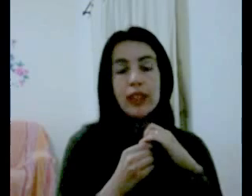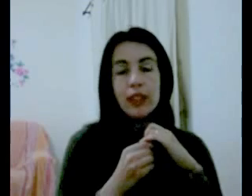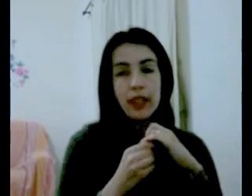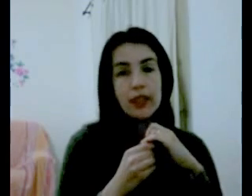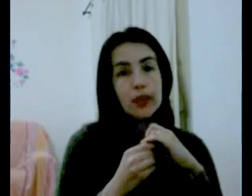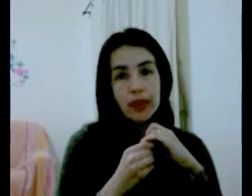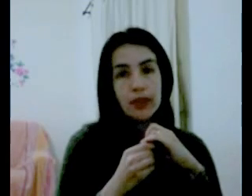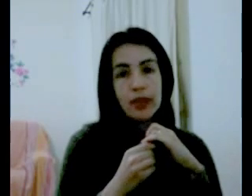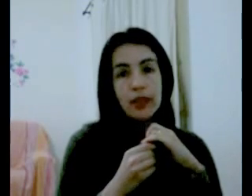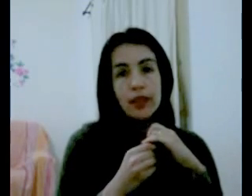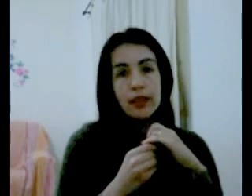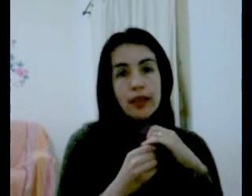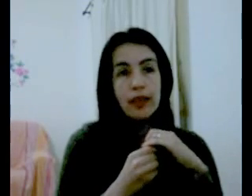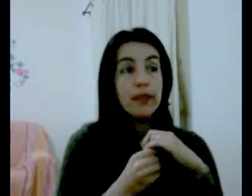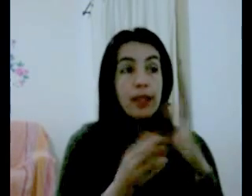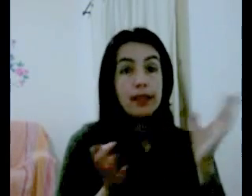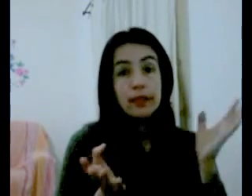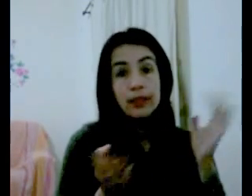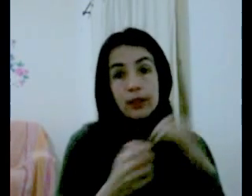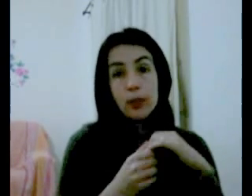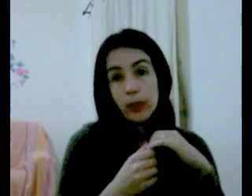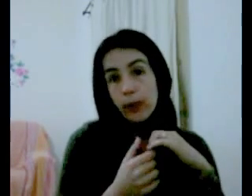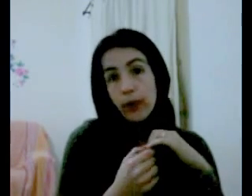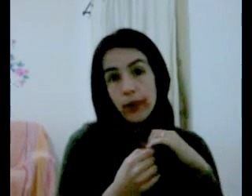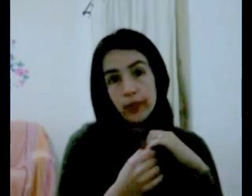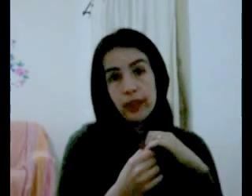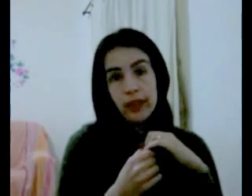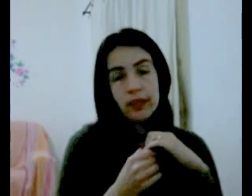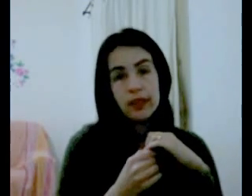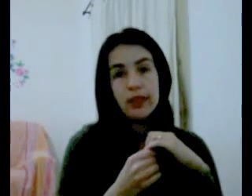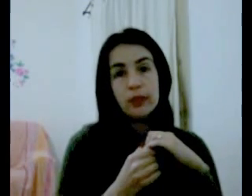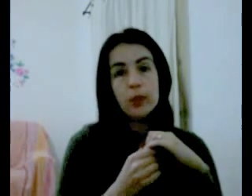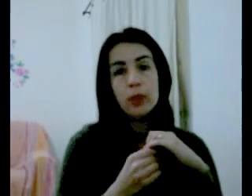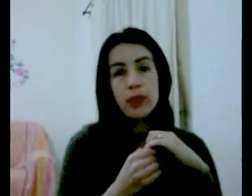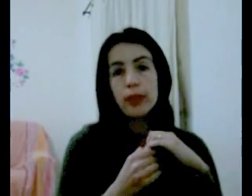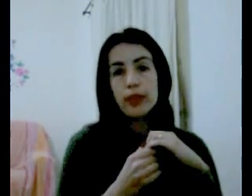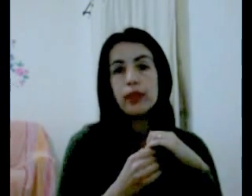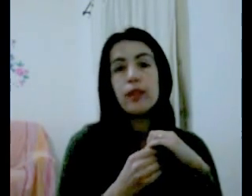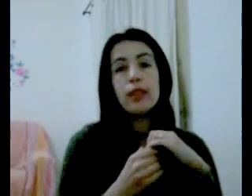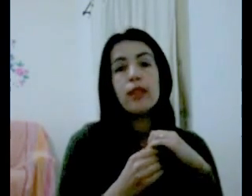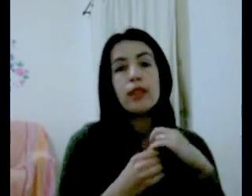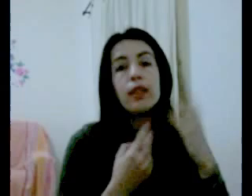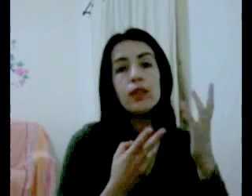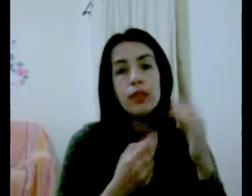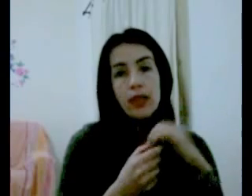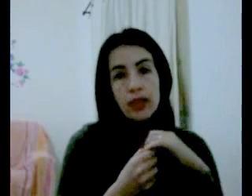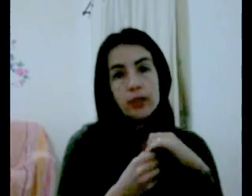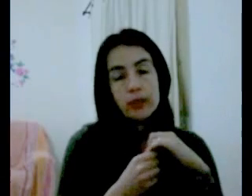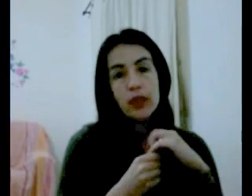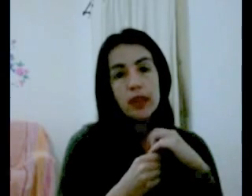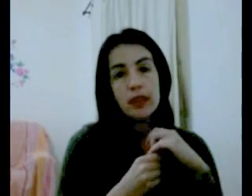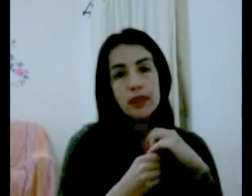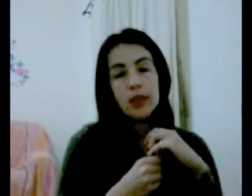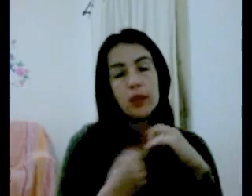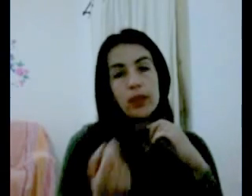né, o que é que eu tenho. Porque essa do mioma é nova, né? Então vamos ver amanhã o que ela vai falar em